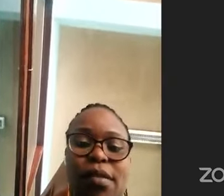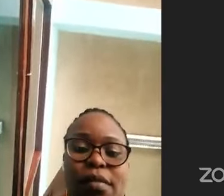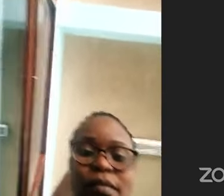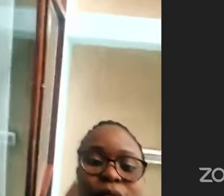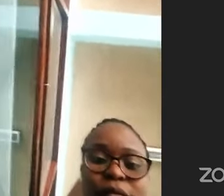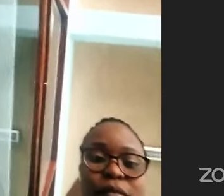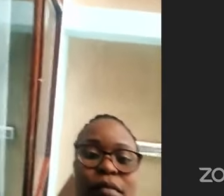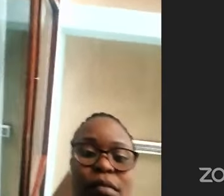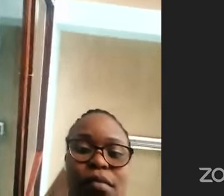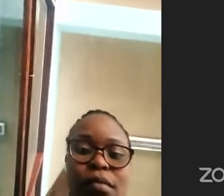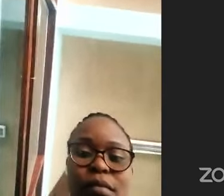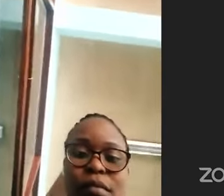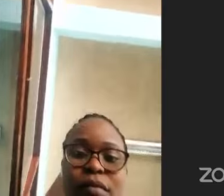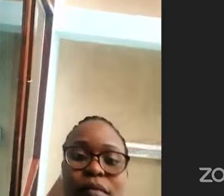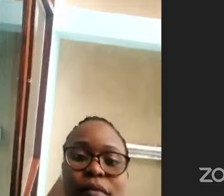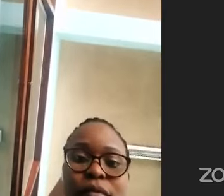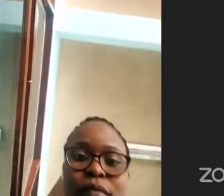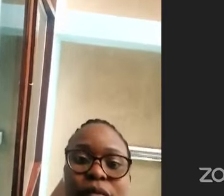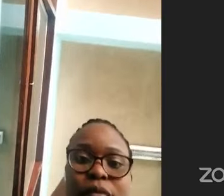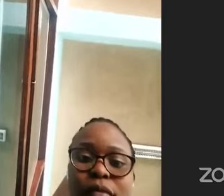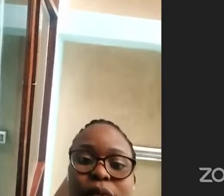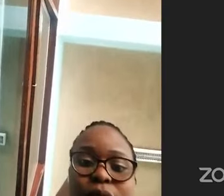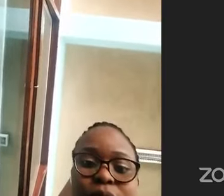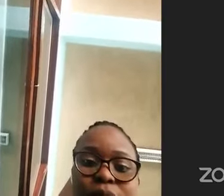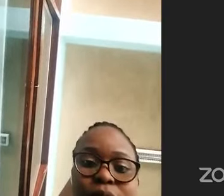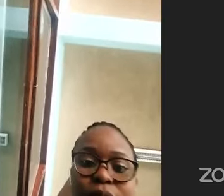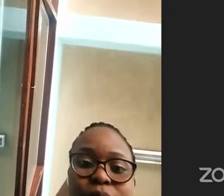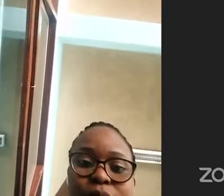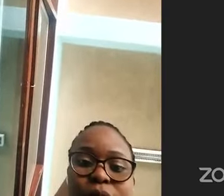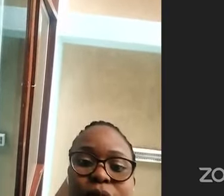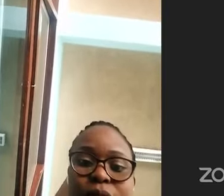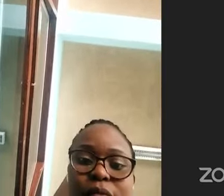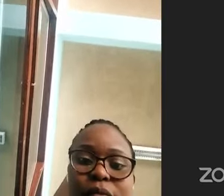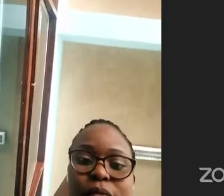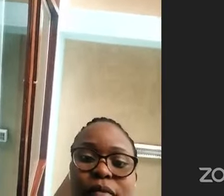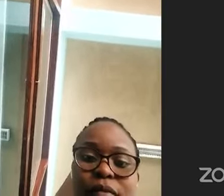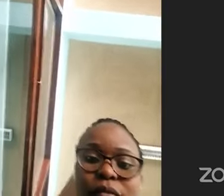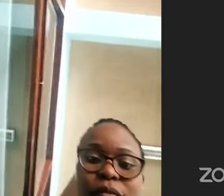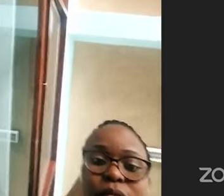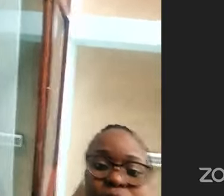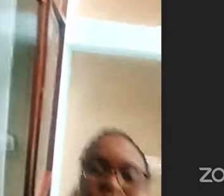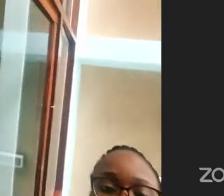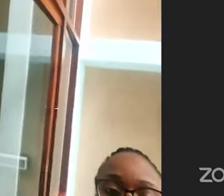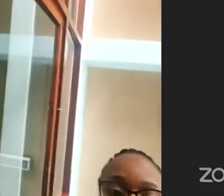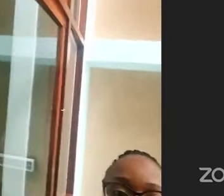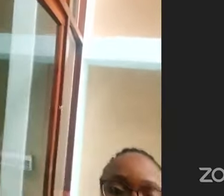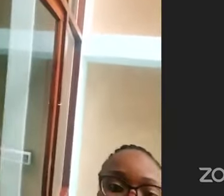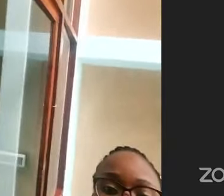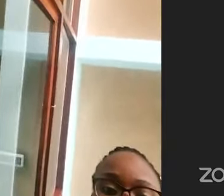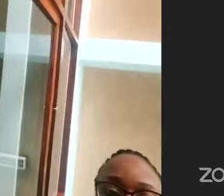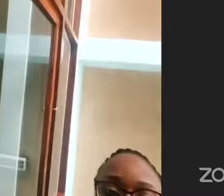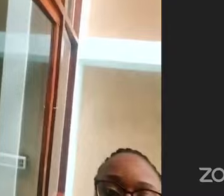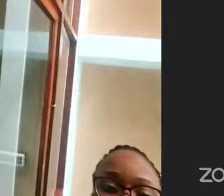na fare na kila kitu. So nili, because of having knowledge ambayo huyu mama alikuwa hana, nika